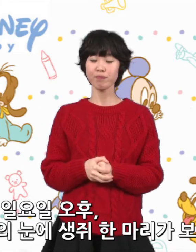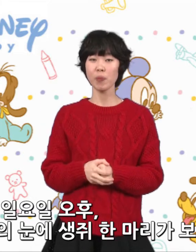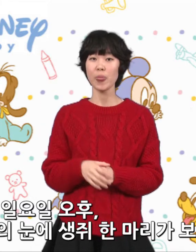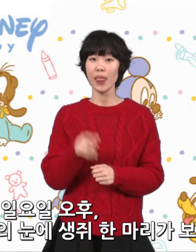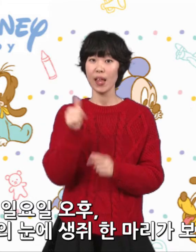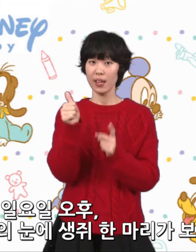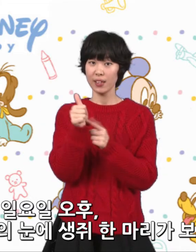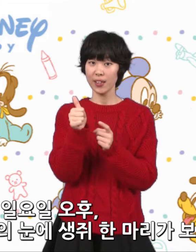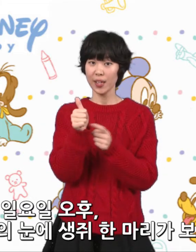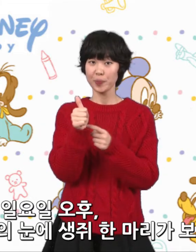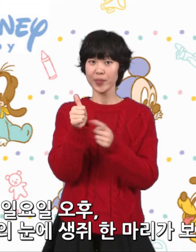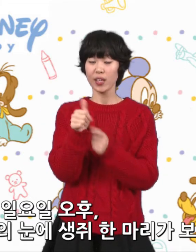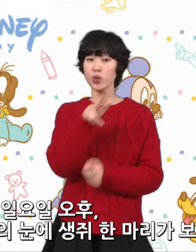보였어요.